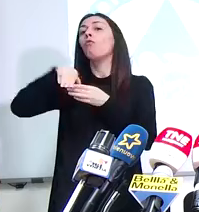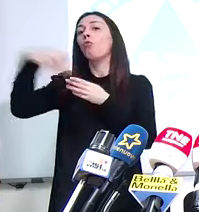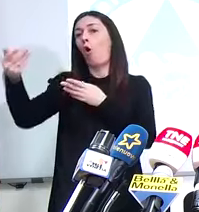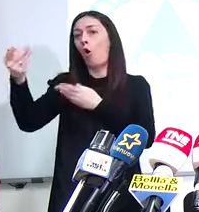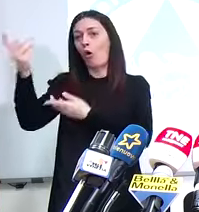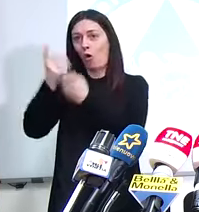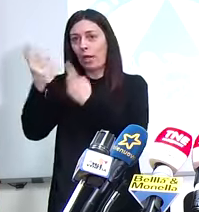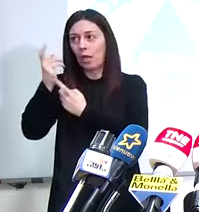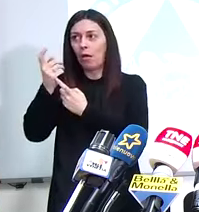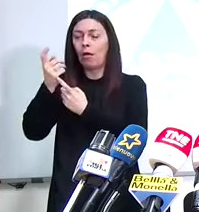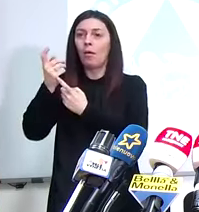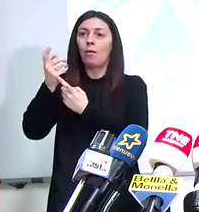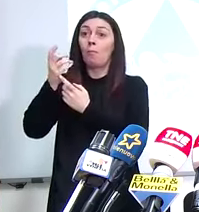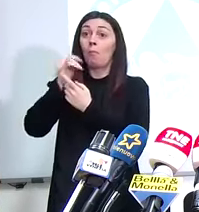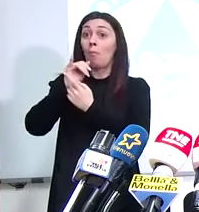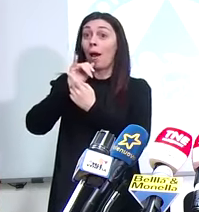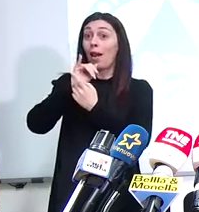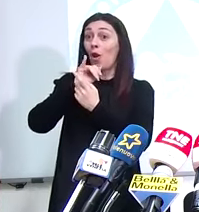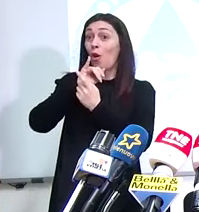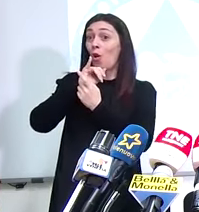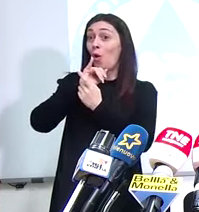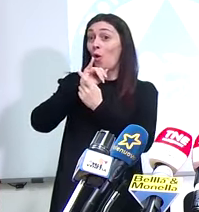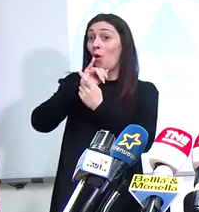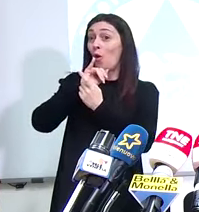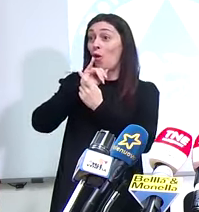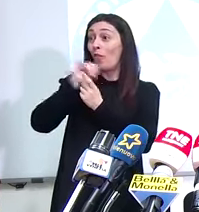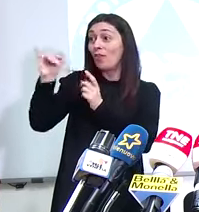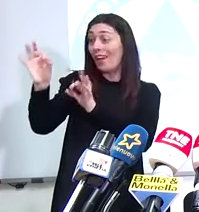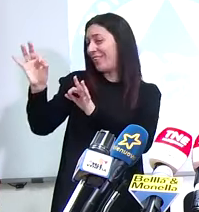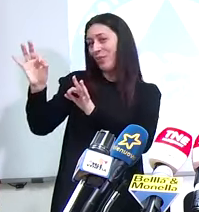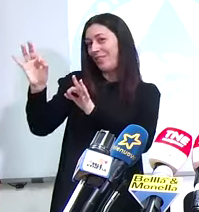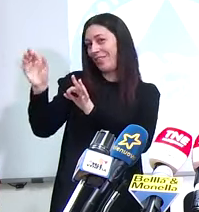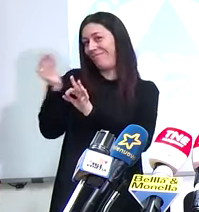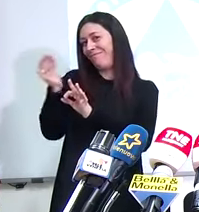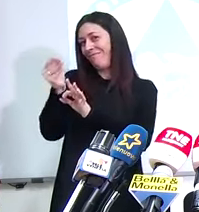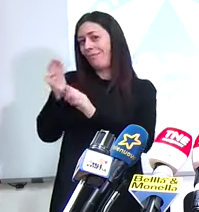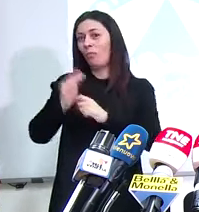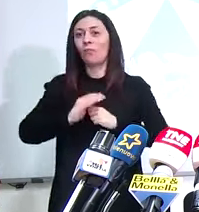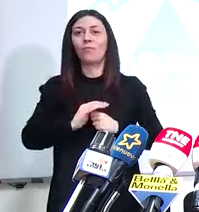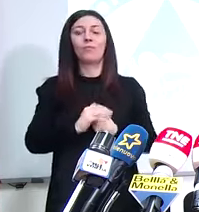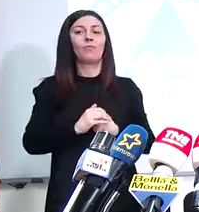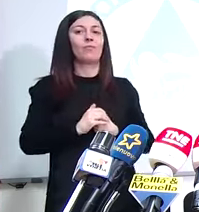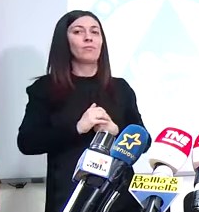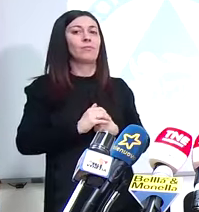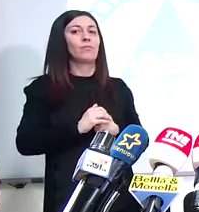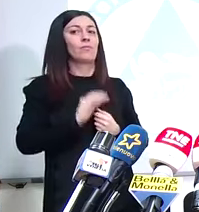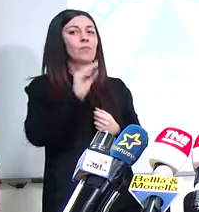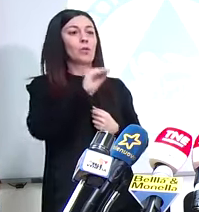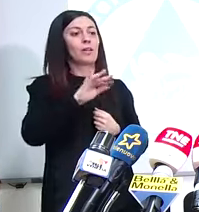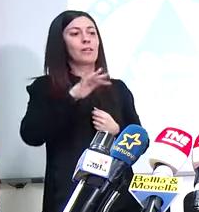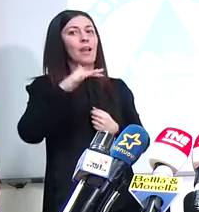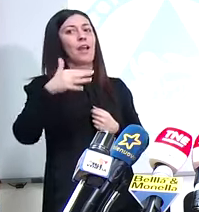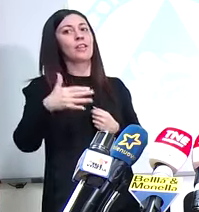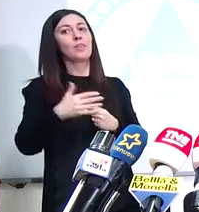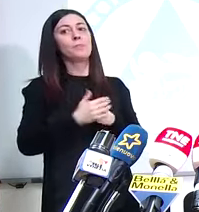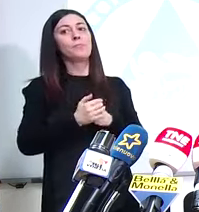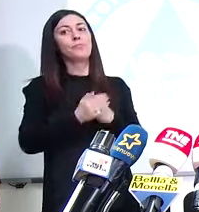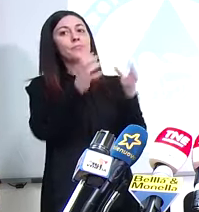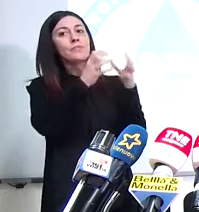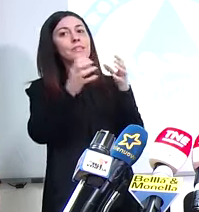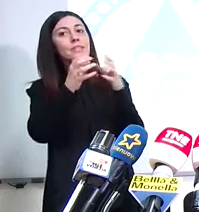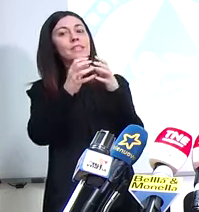così distanti poi seconda domanda è vero che le aziende case farmaceutiche chiedono un acquisto